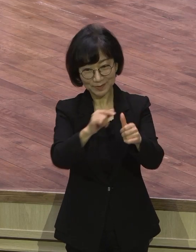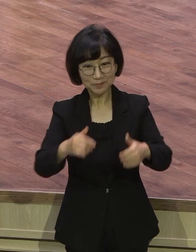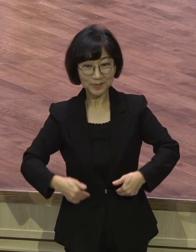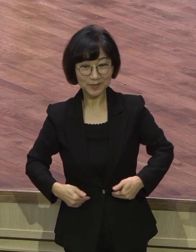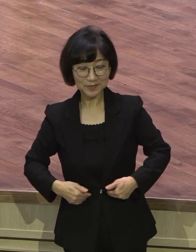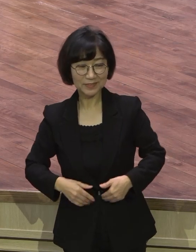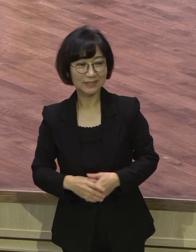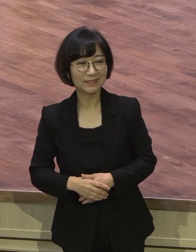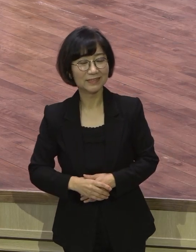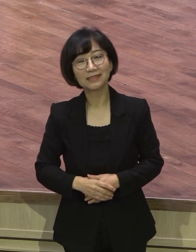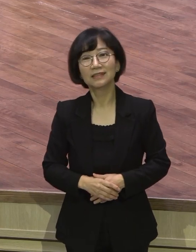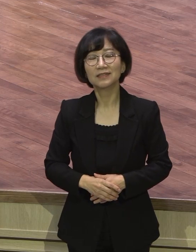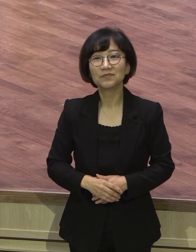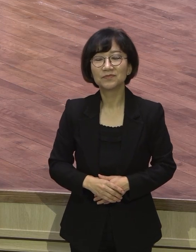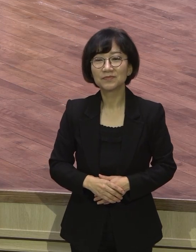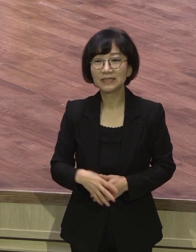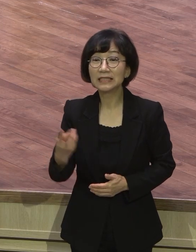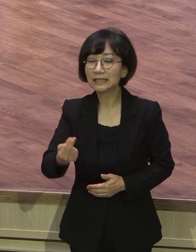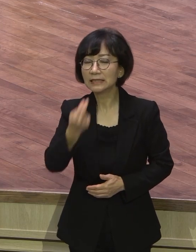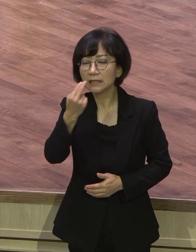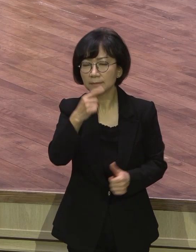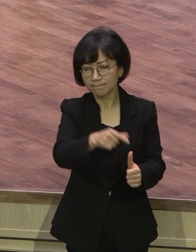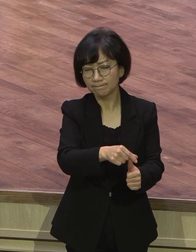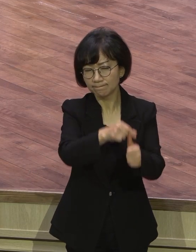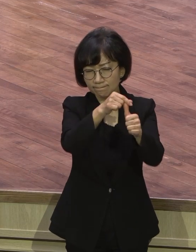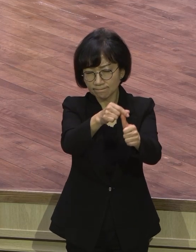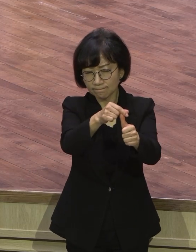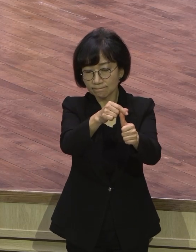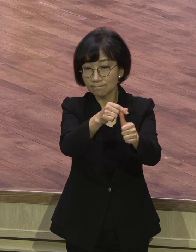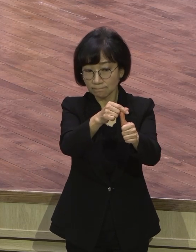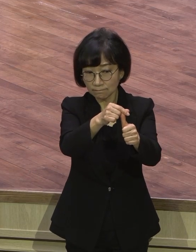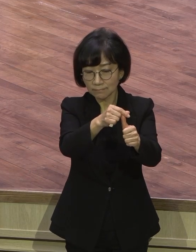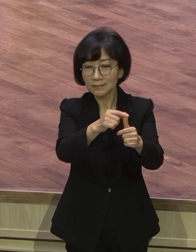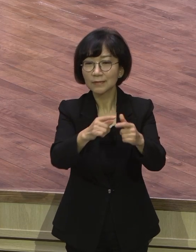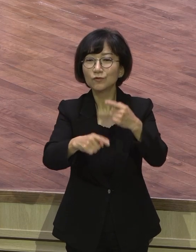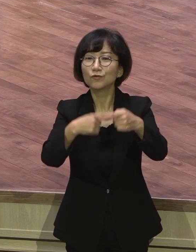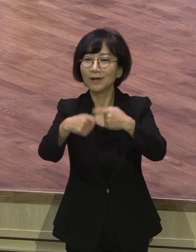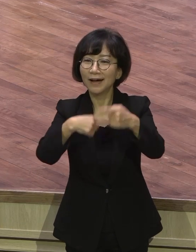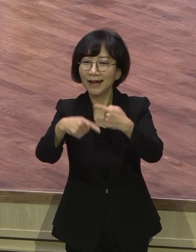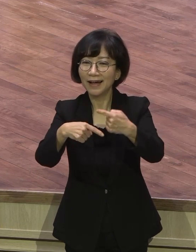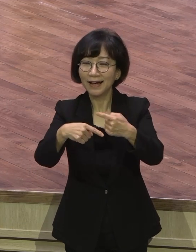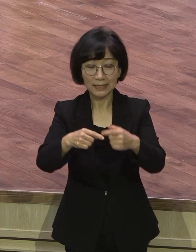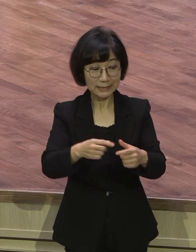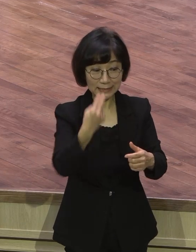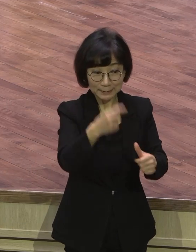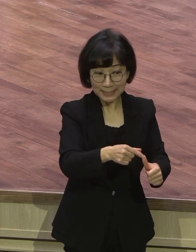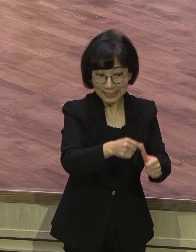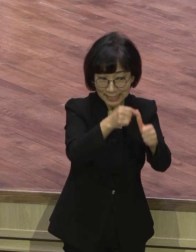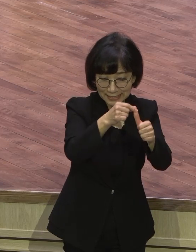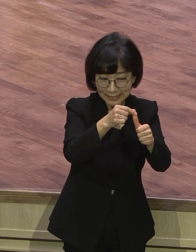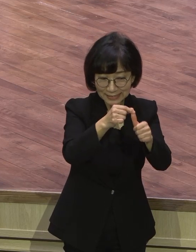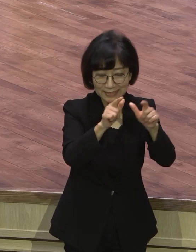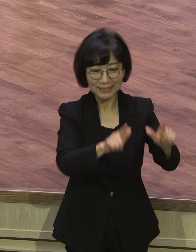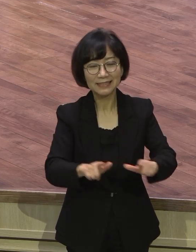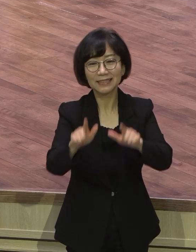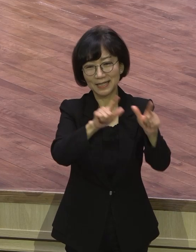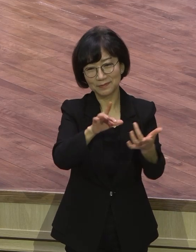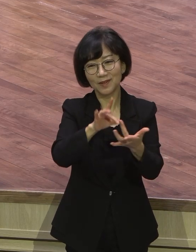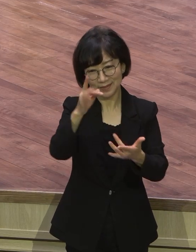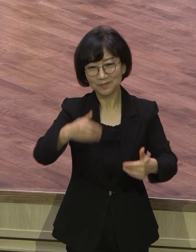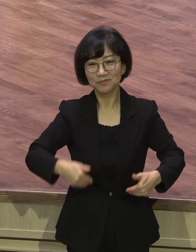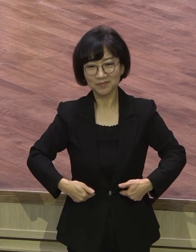그 말이 아닙니다. 생명 살리는 말, 생명 살리는 삶을 선택하라는 얘기입니다. 어떤